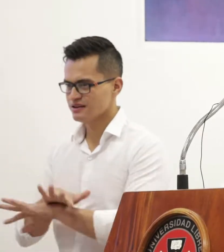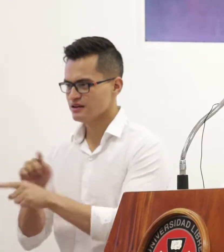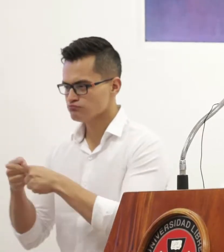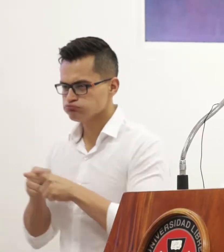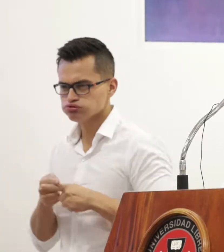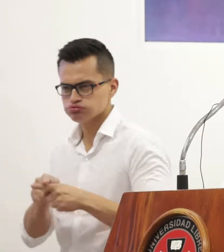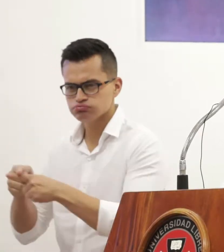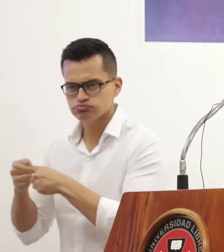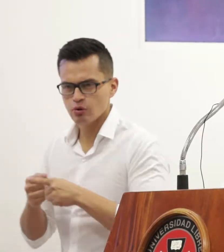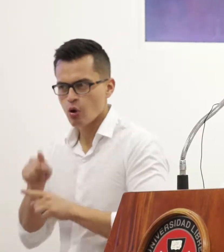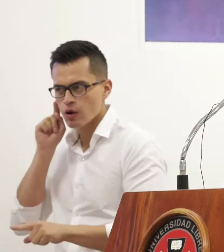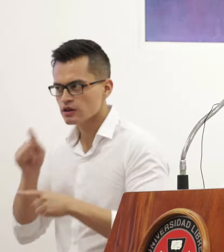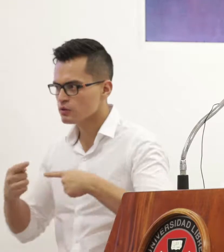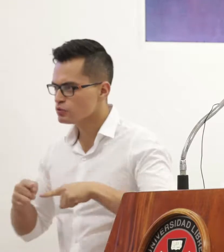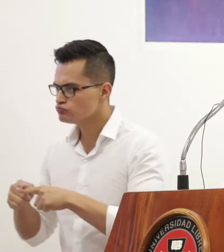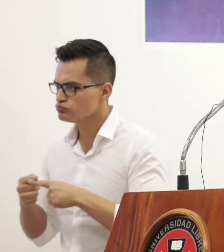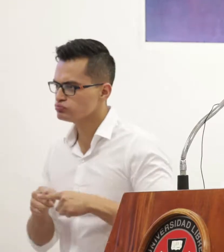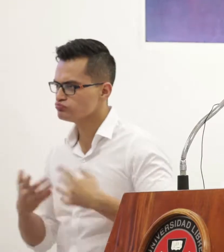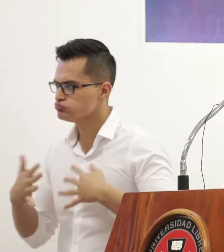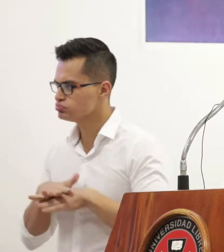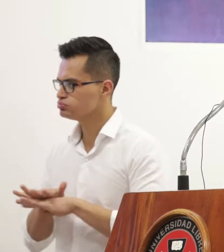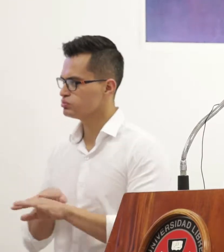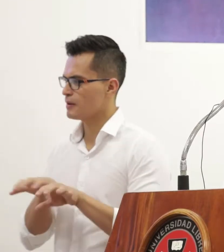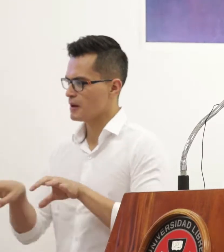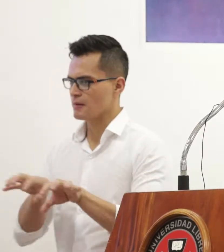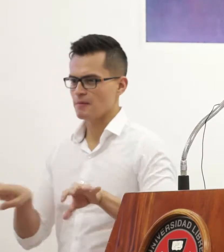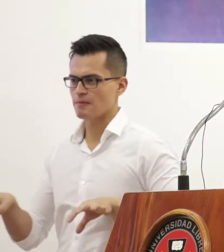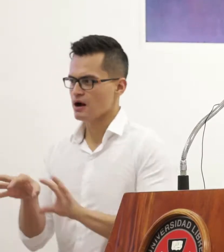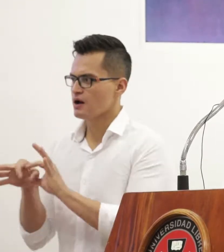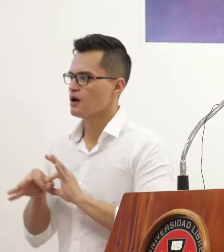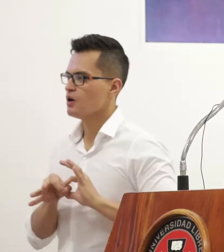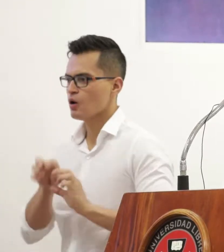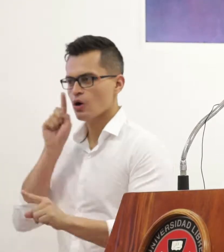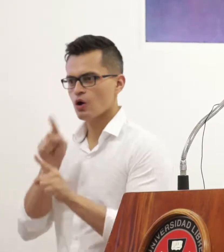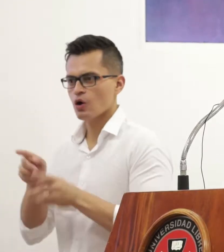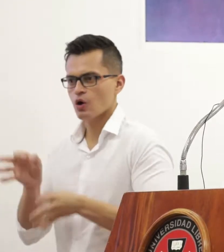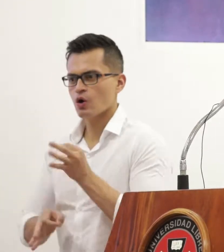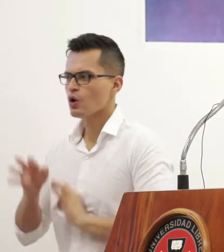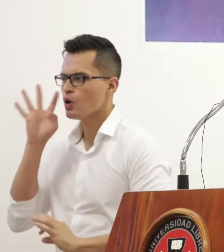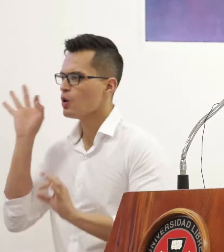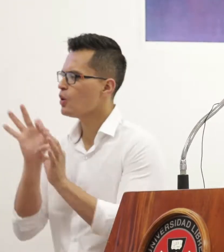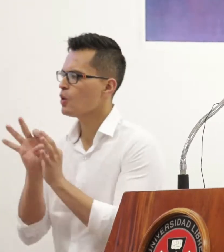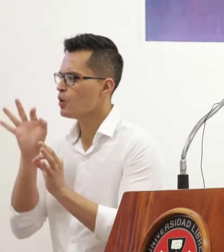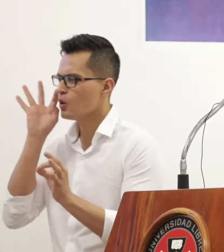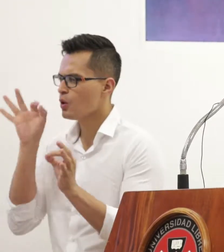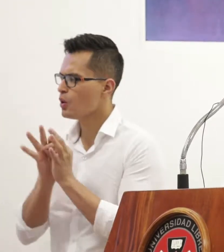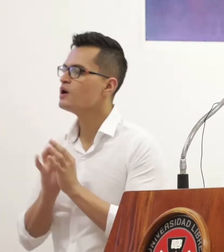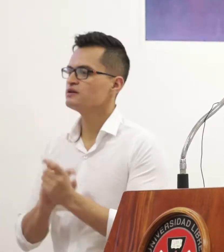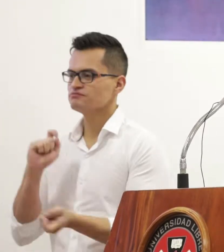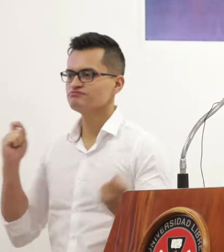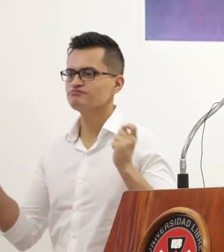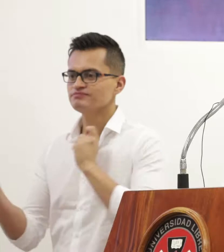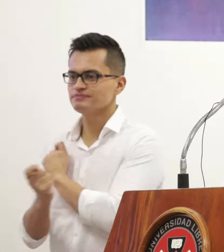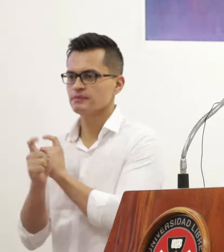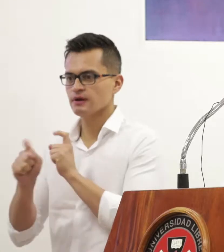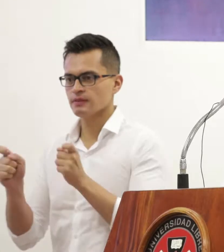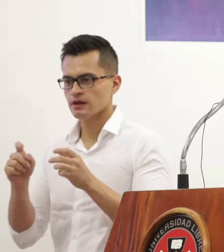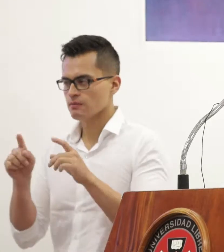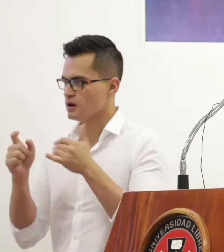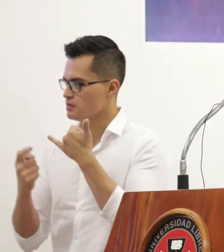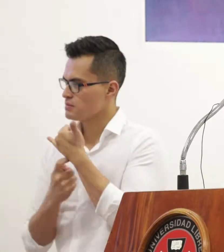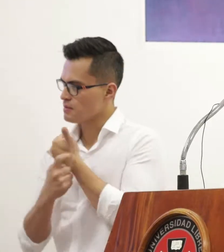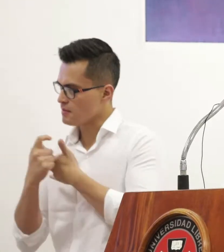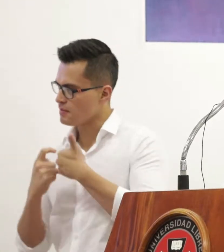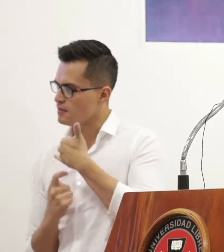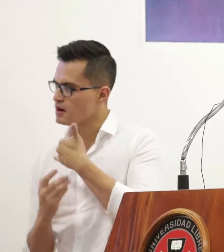de fortalecimiento de los escenarios de la justicia con un enfoque distinto, que es el enfoque precisamente de la justicia